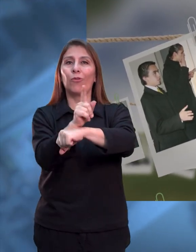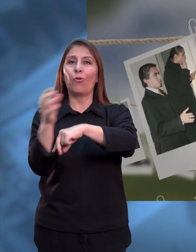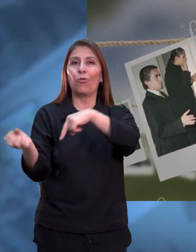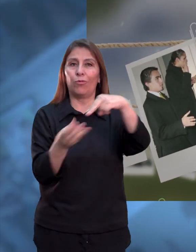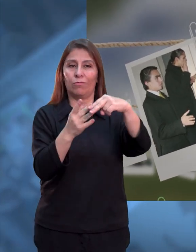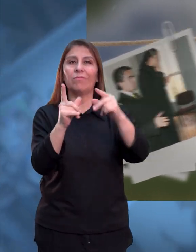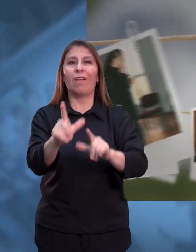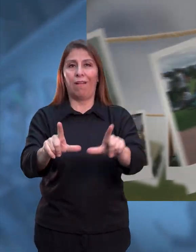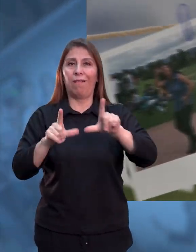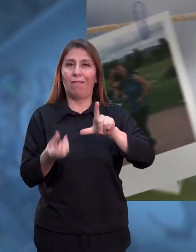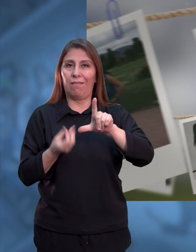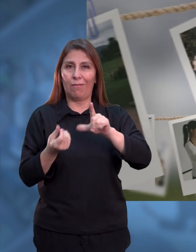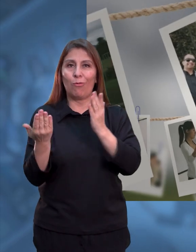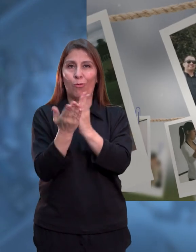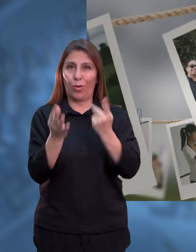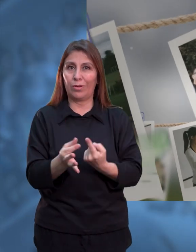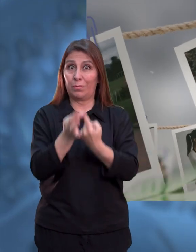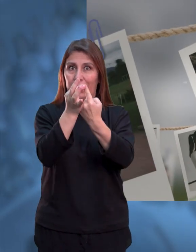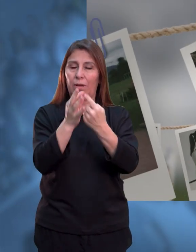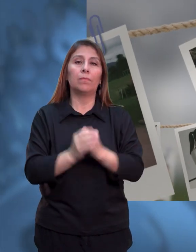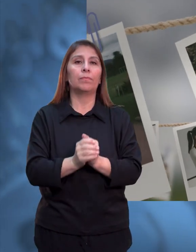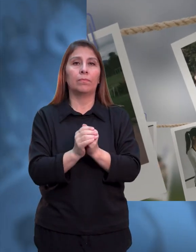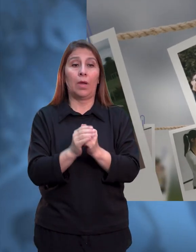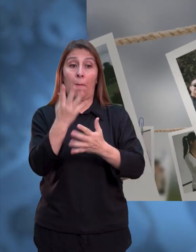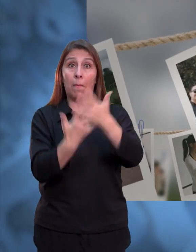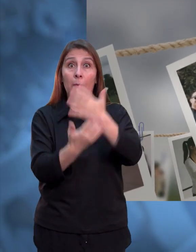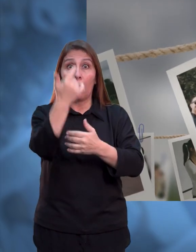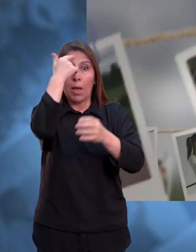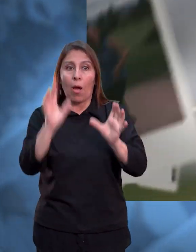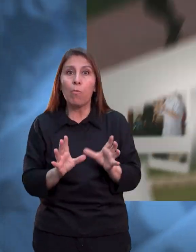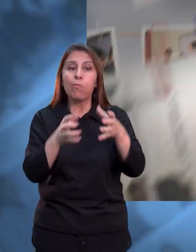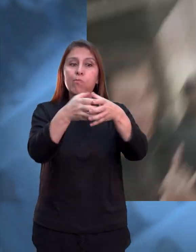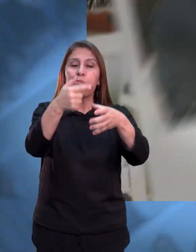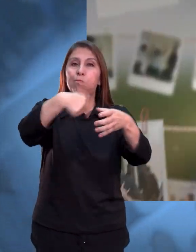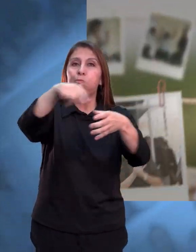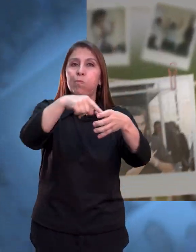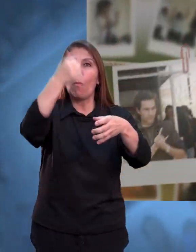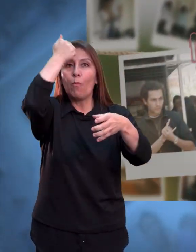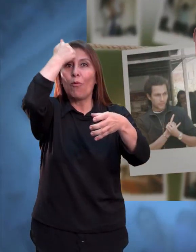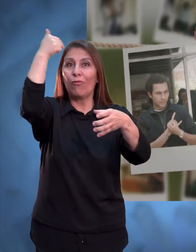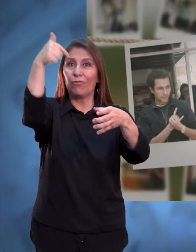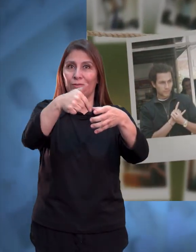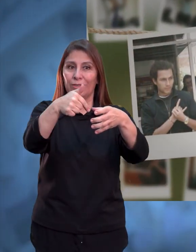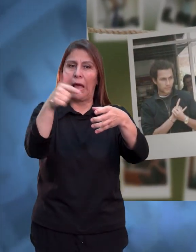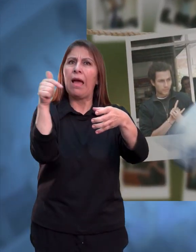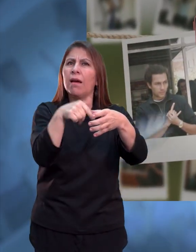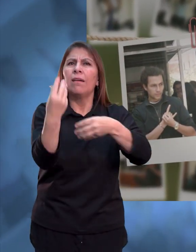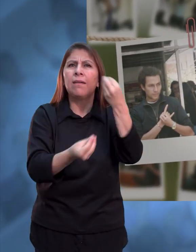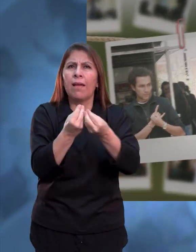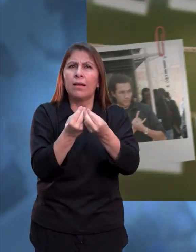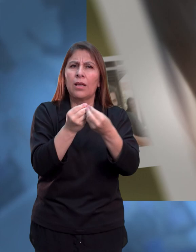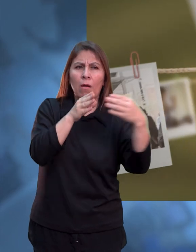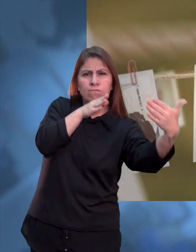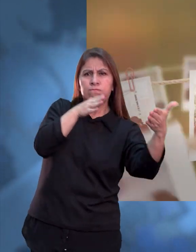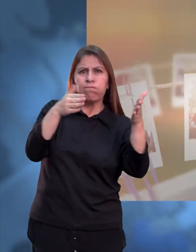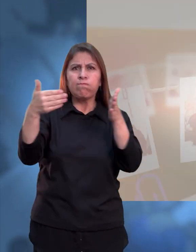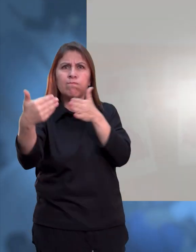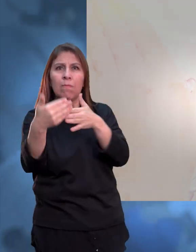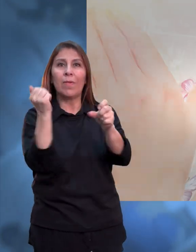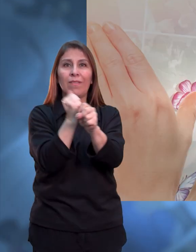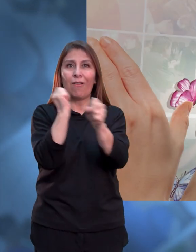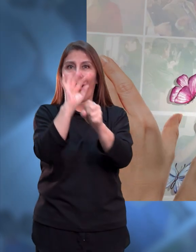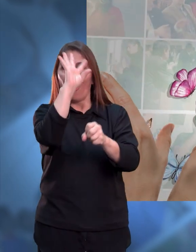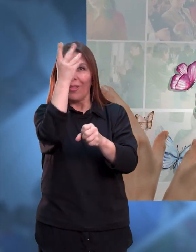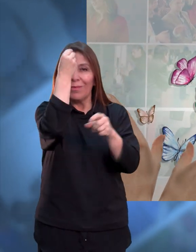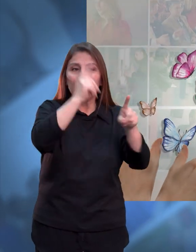Educación y la Licenciatura en Educación Especial. Está conformado por un grupo de docentes que trabajan desde